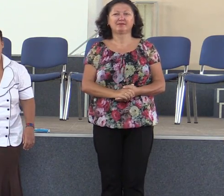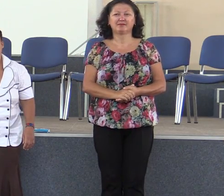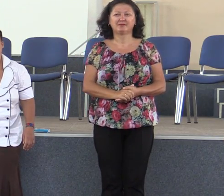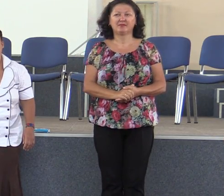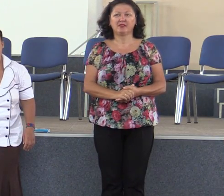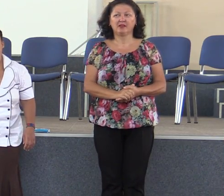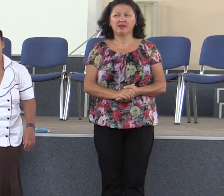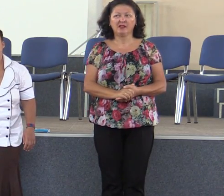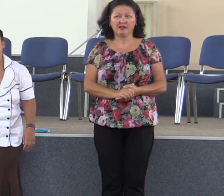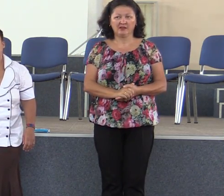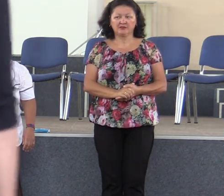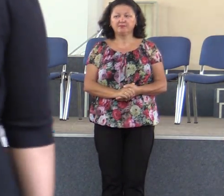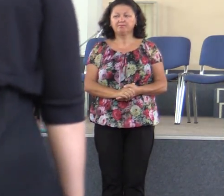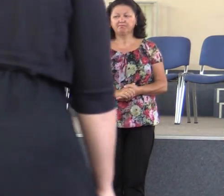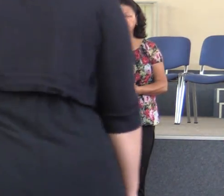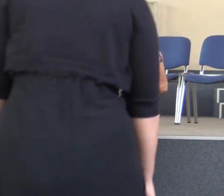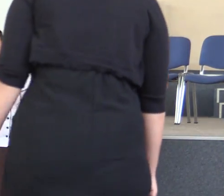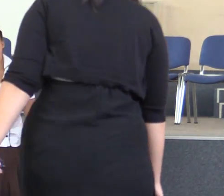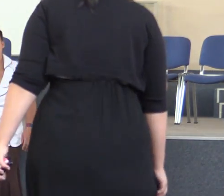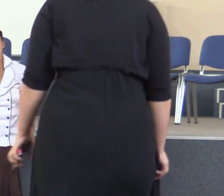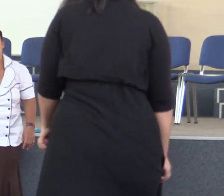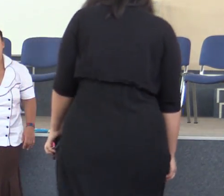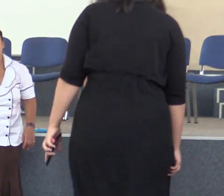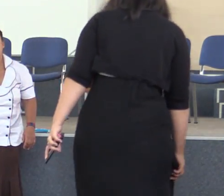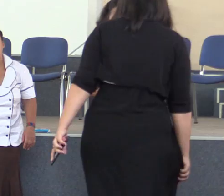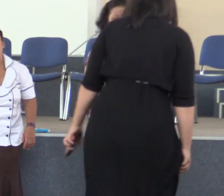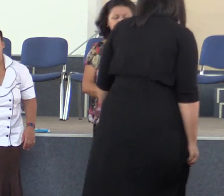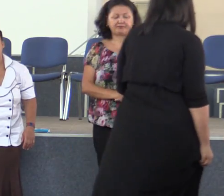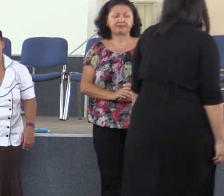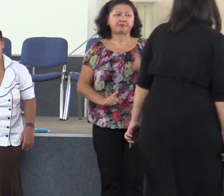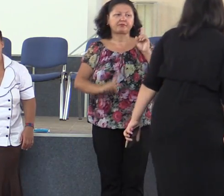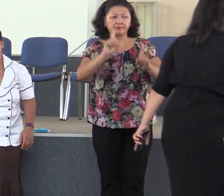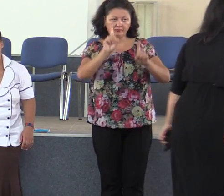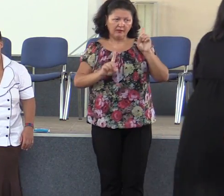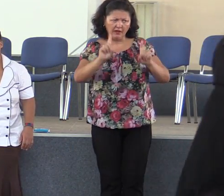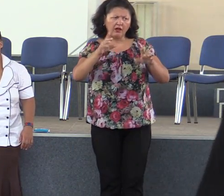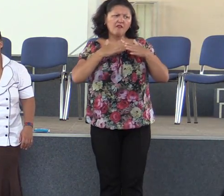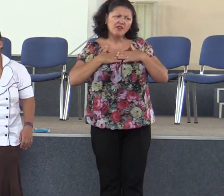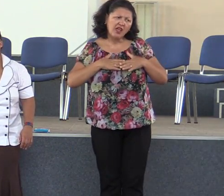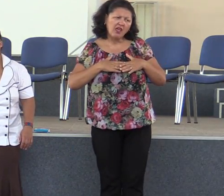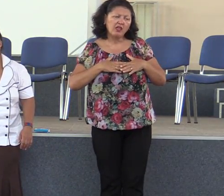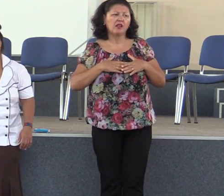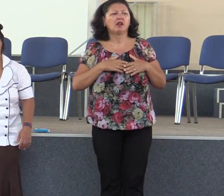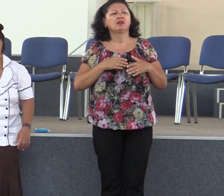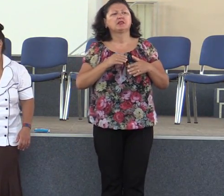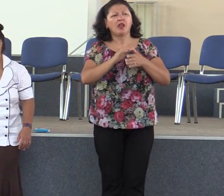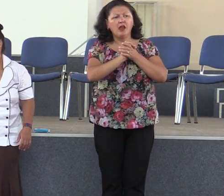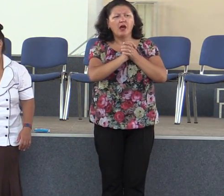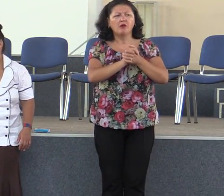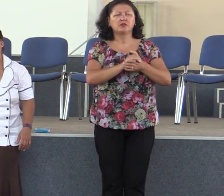Dacă vrei să-L auzi, Pe